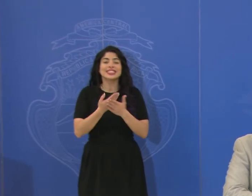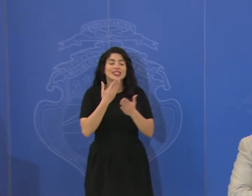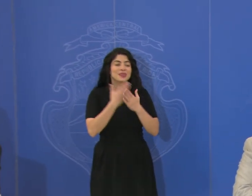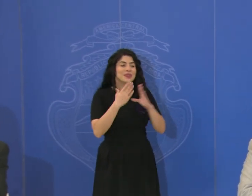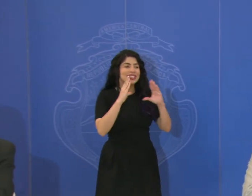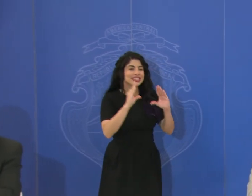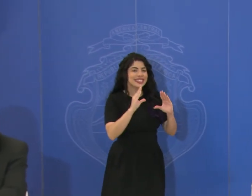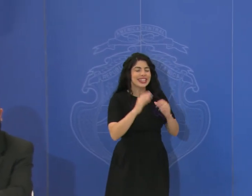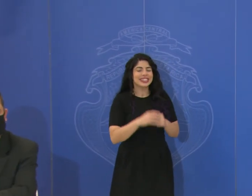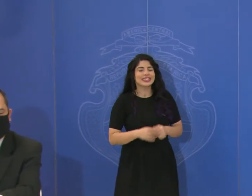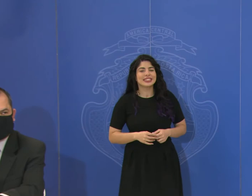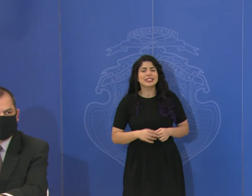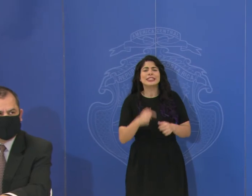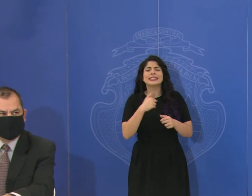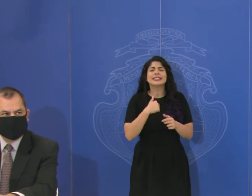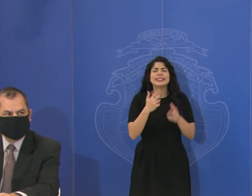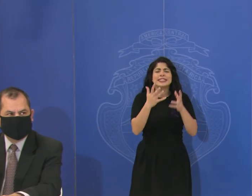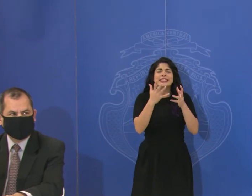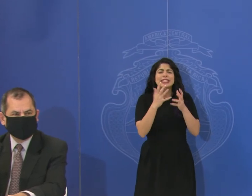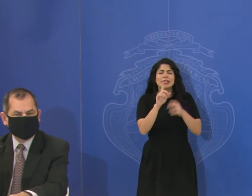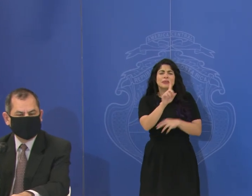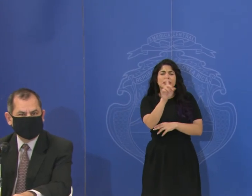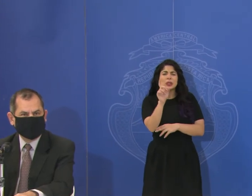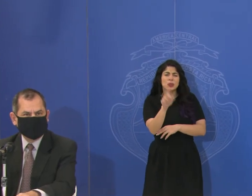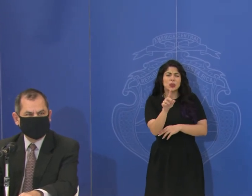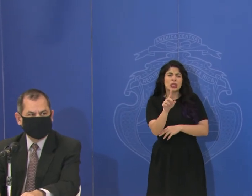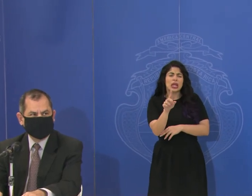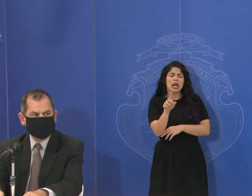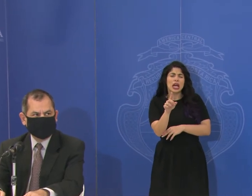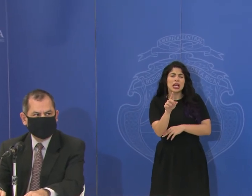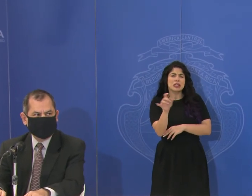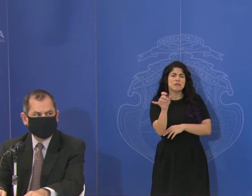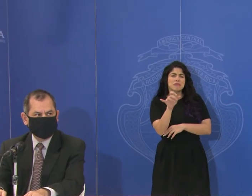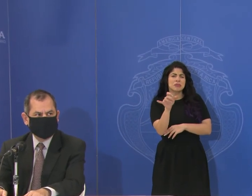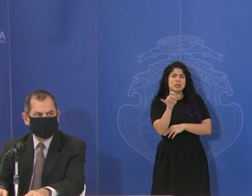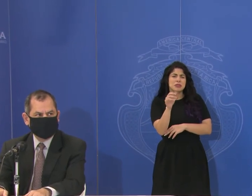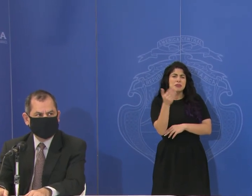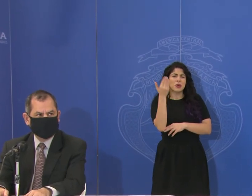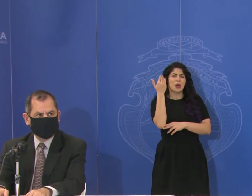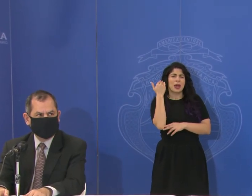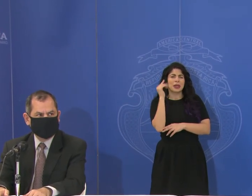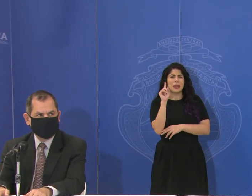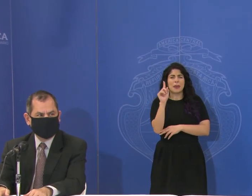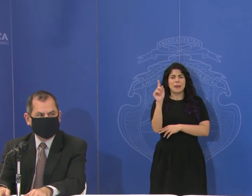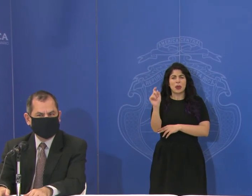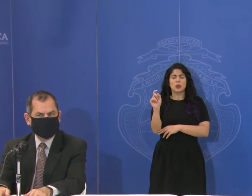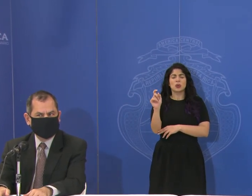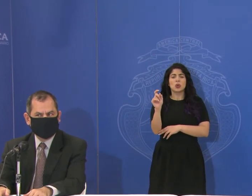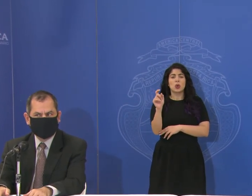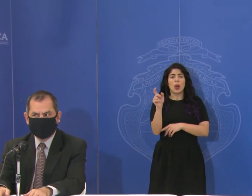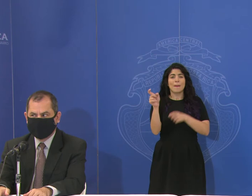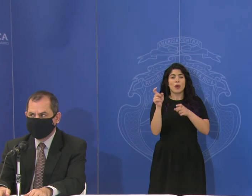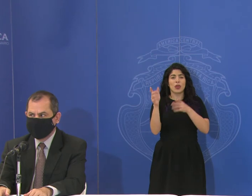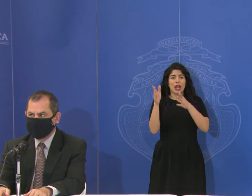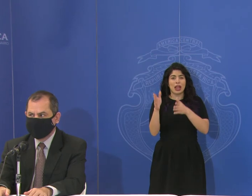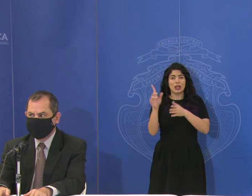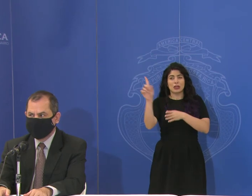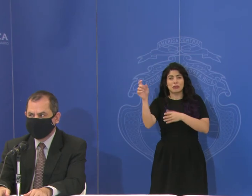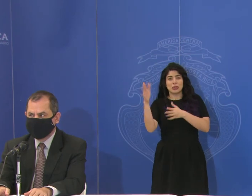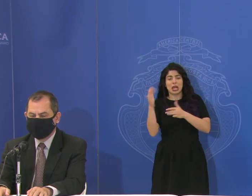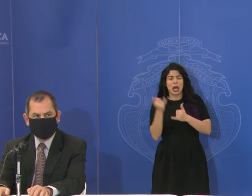tardes. Quisiera consultarles también un poco en la misma línea de lo que consultamos un colega y yo a los moderadores de antes.